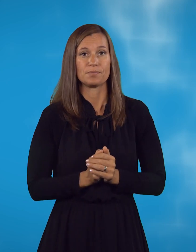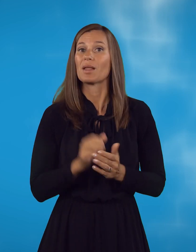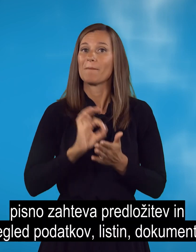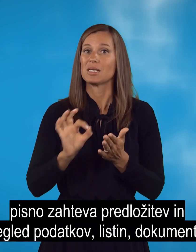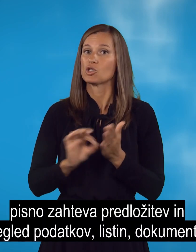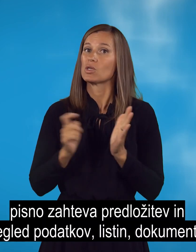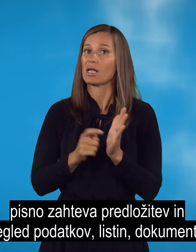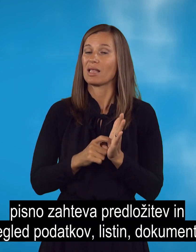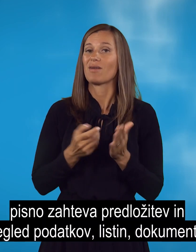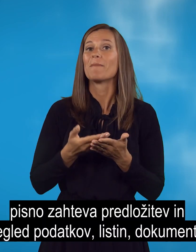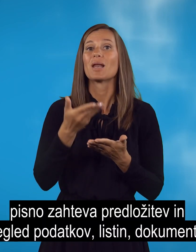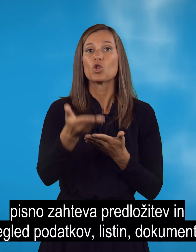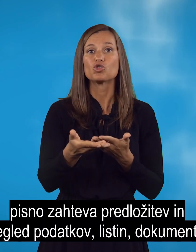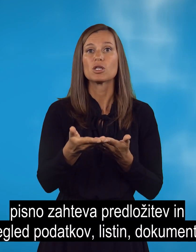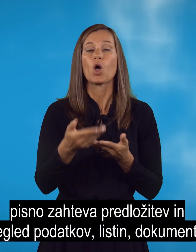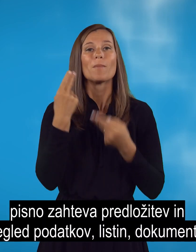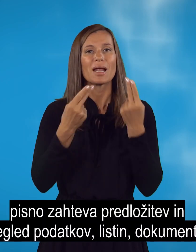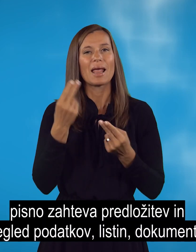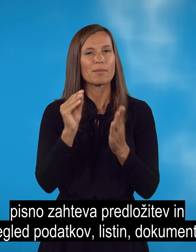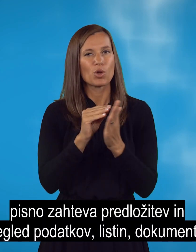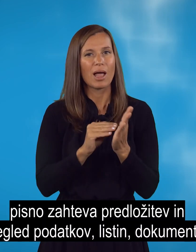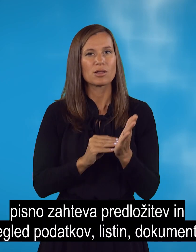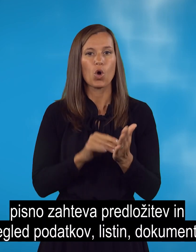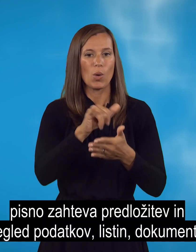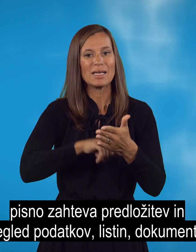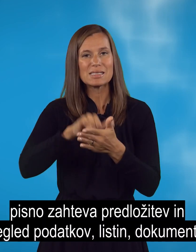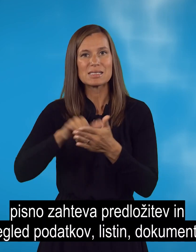Pisno zahteva predložitev in pregled podatkov, listin, dokumentov.